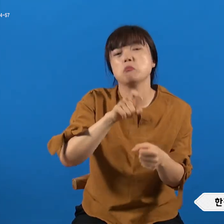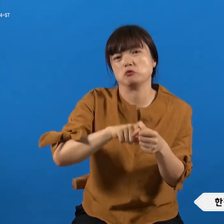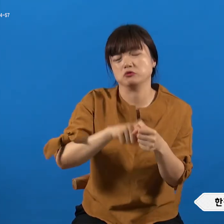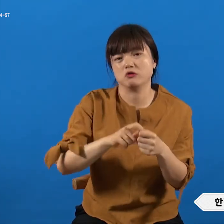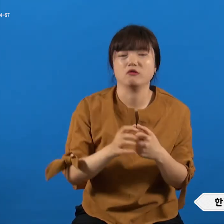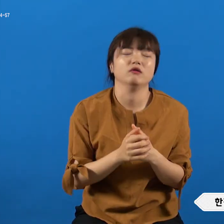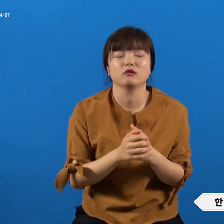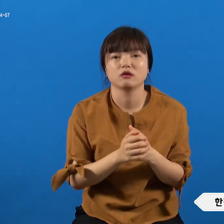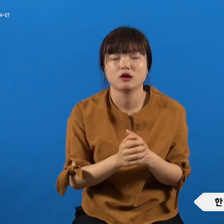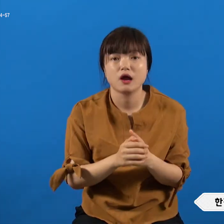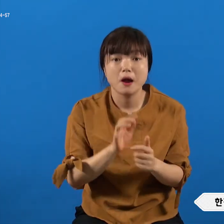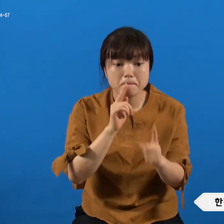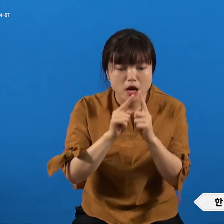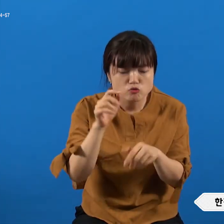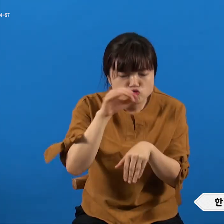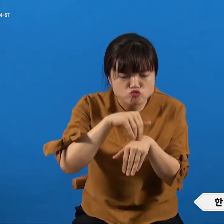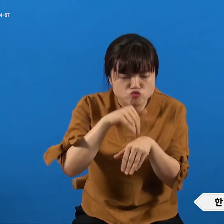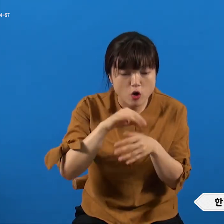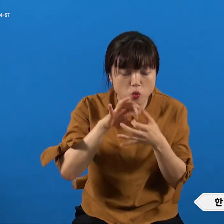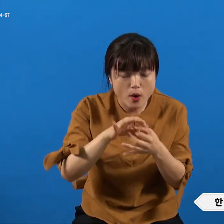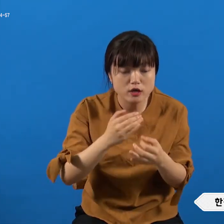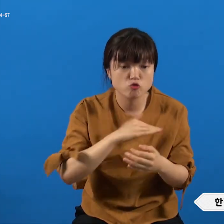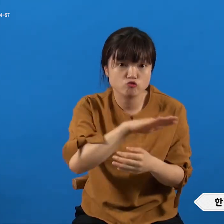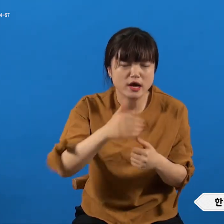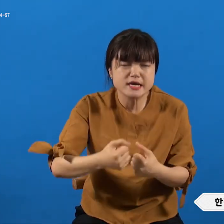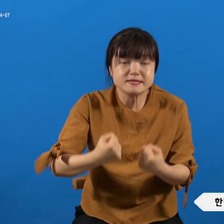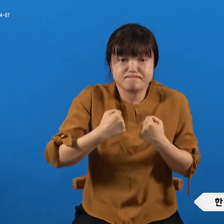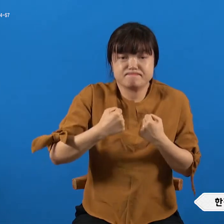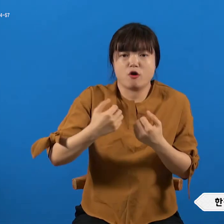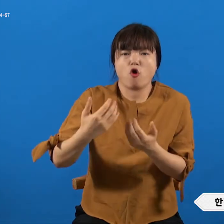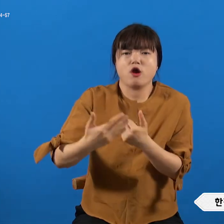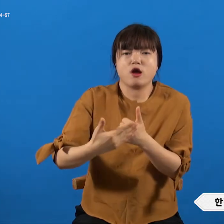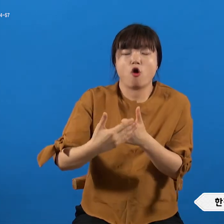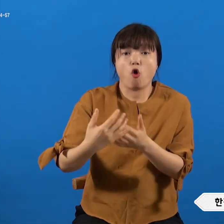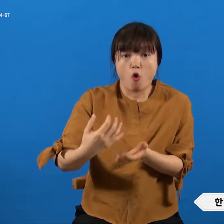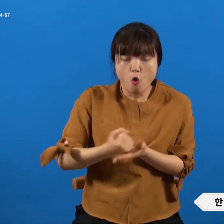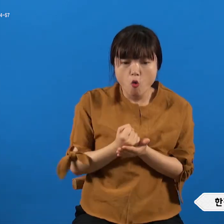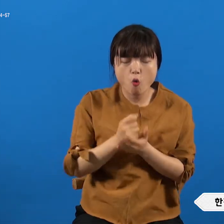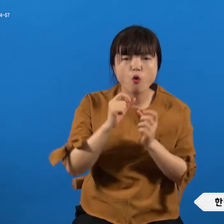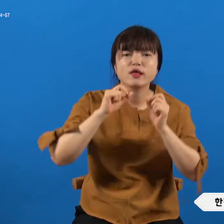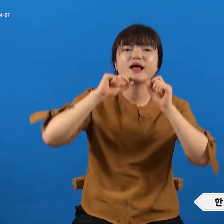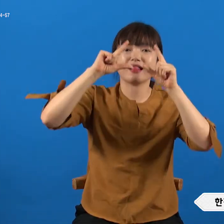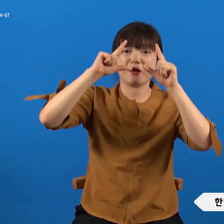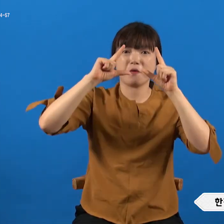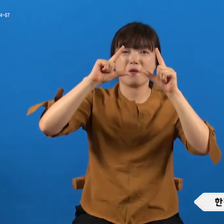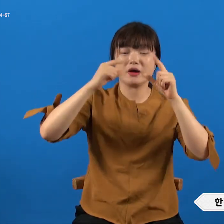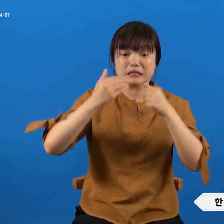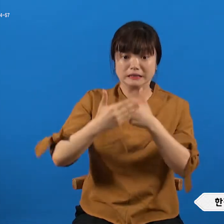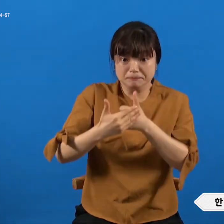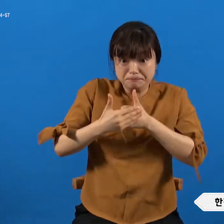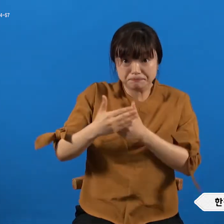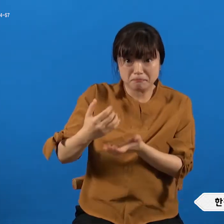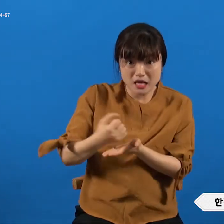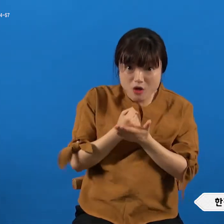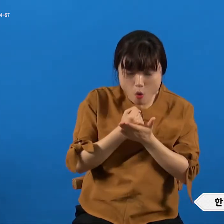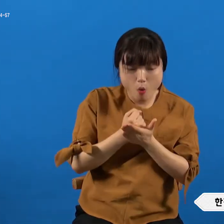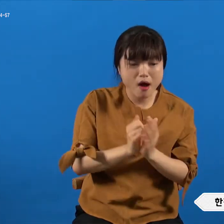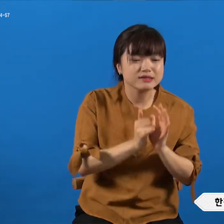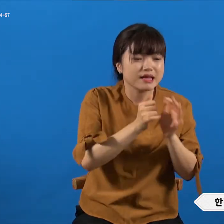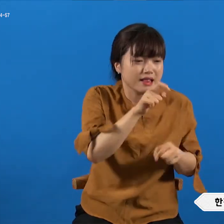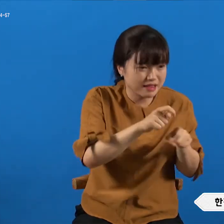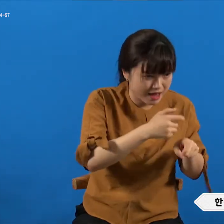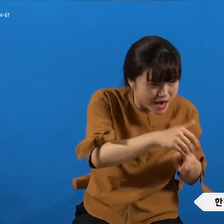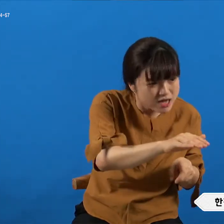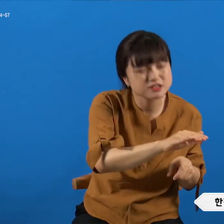아니라 그 말씀 훈련을 통해서 힘을 얻고 또 깨닫고 그렇게 해서 힘을 얻어서